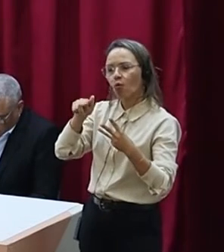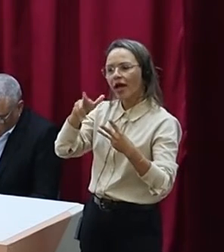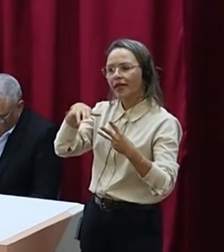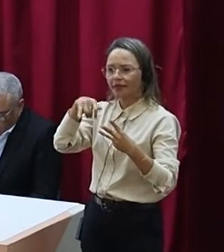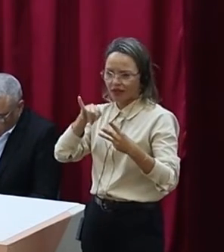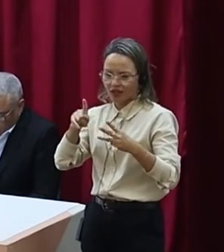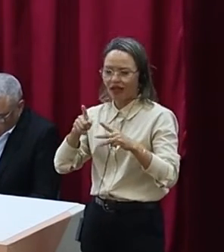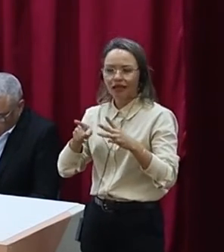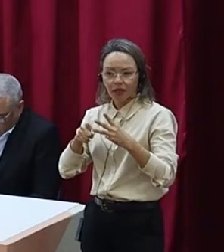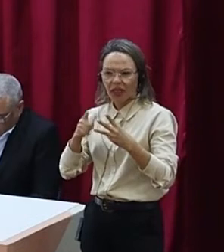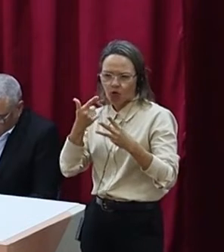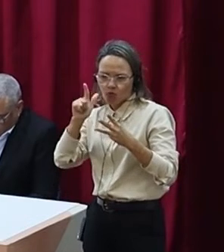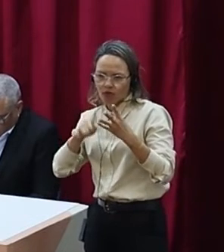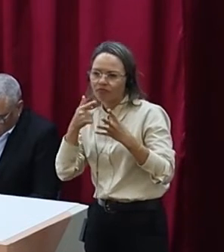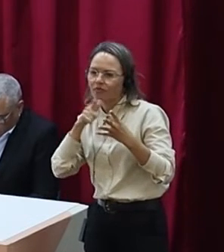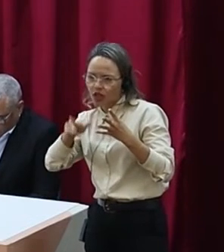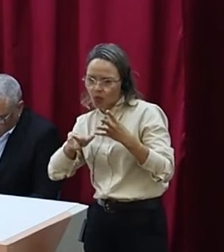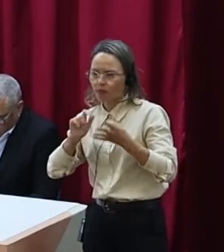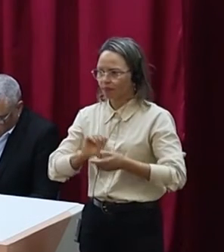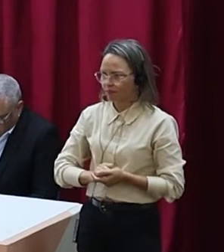no solamente en Paraguay, sino en Argentina.